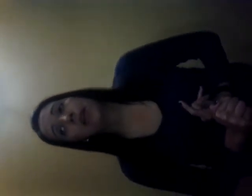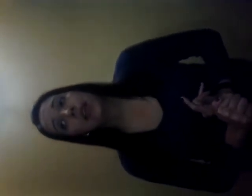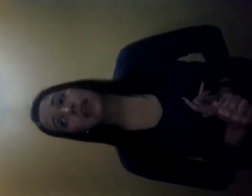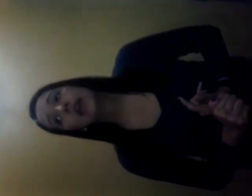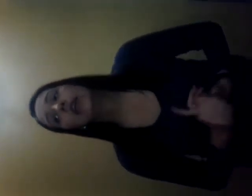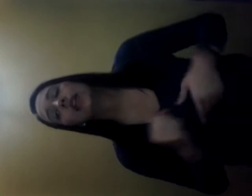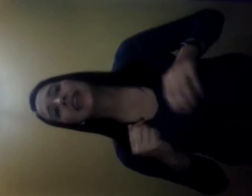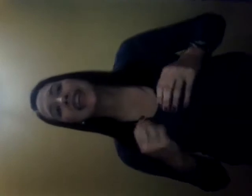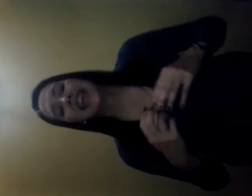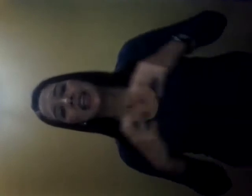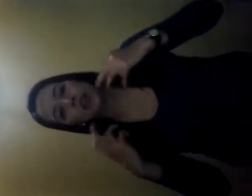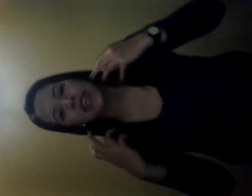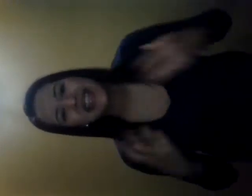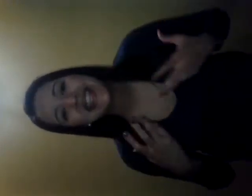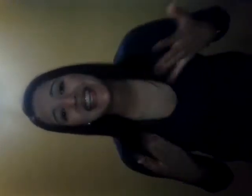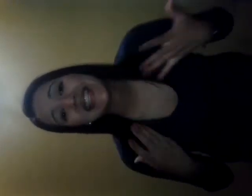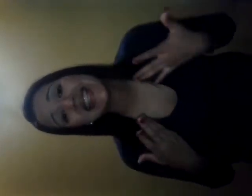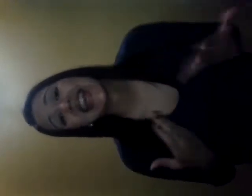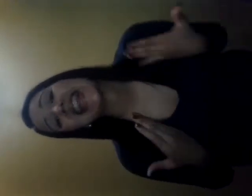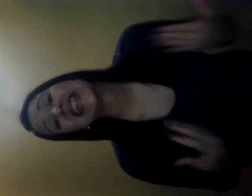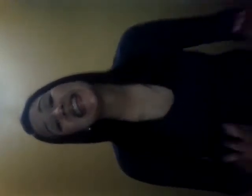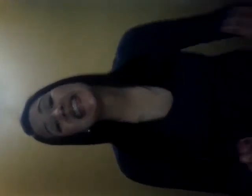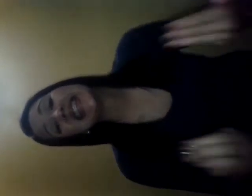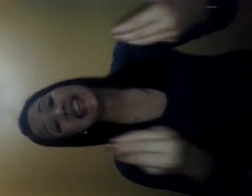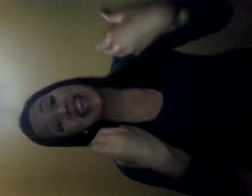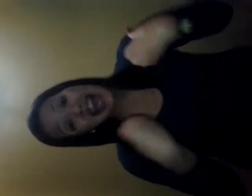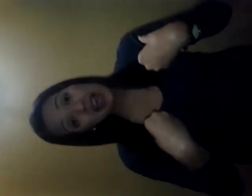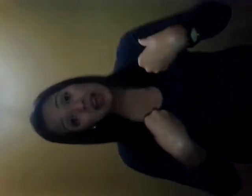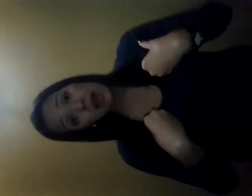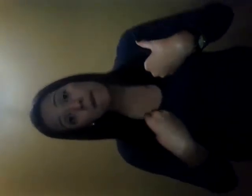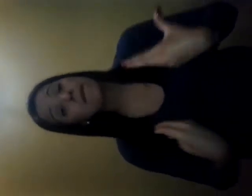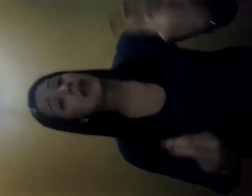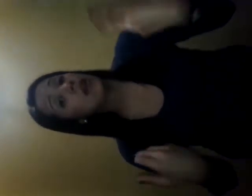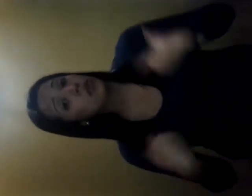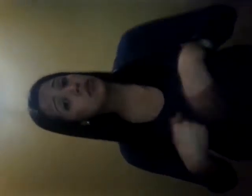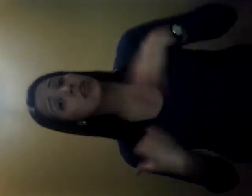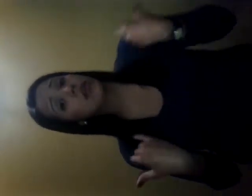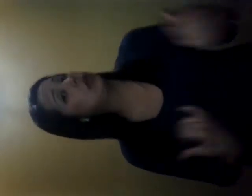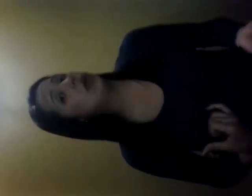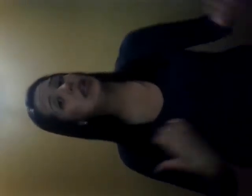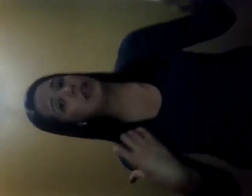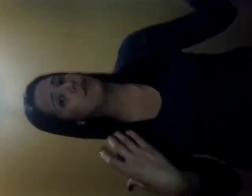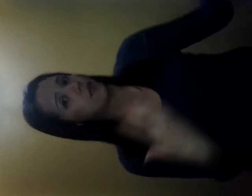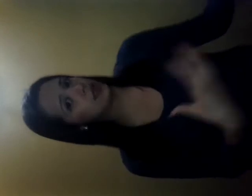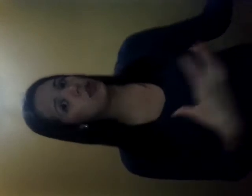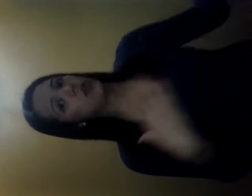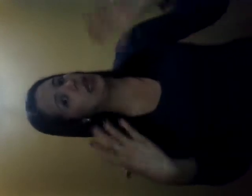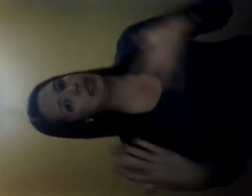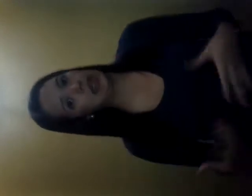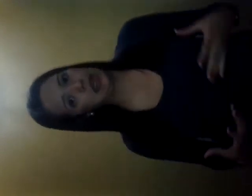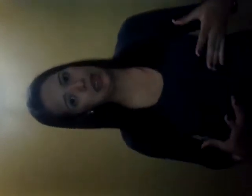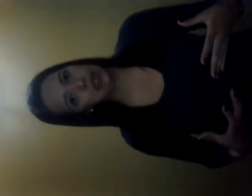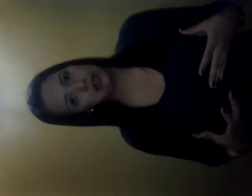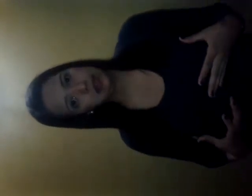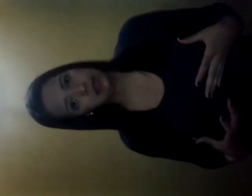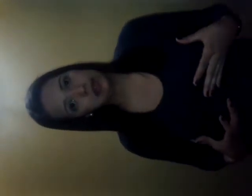individual de la información o de la técnica. O de lo que se está hablando. Por ejemplo, un médico que puede hacer una